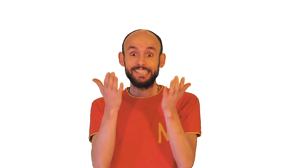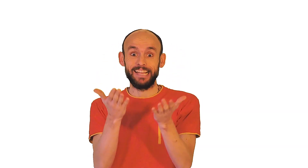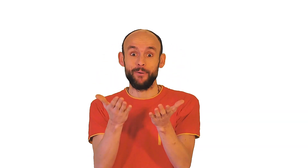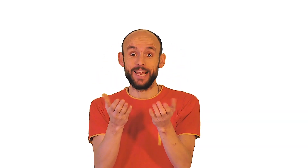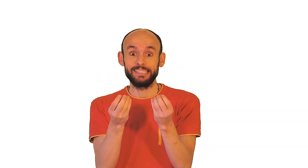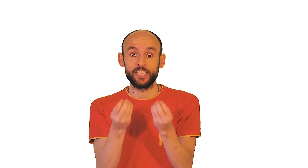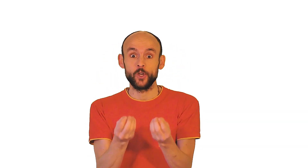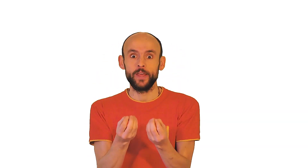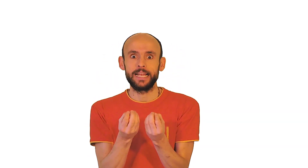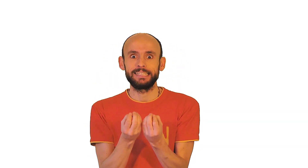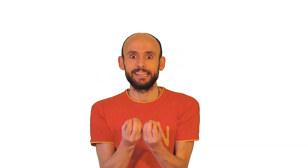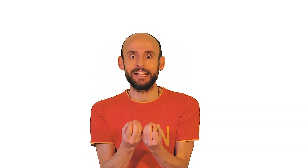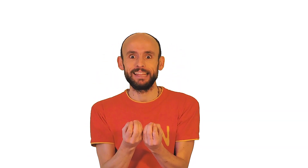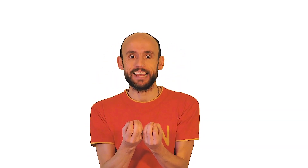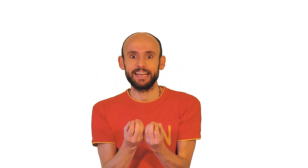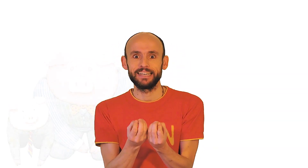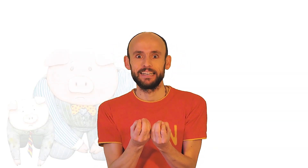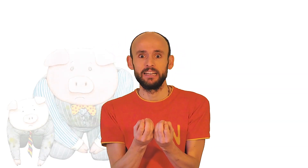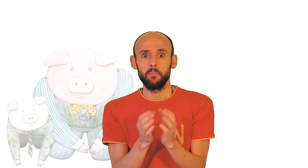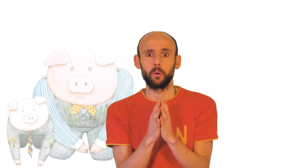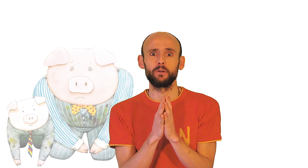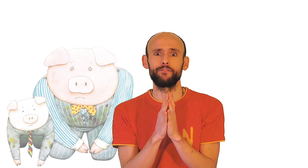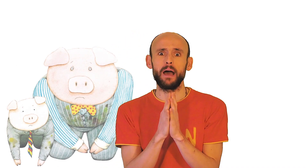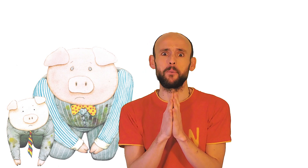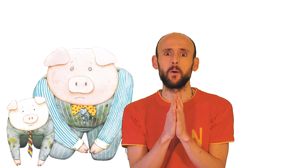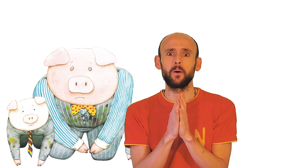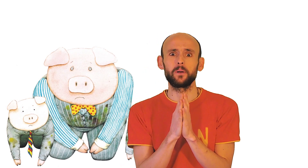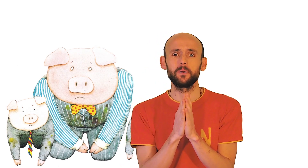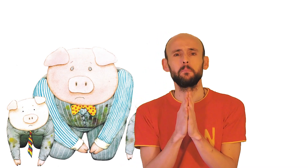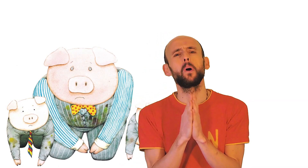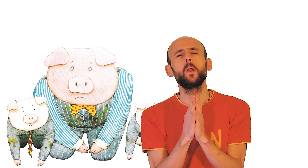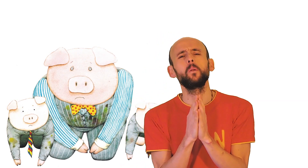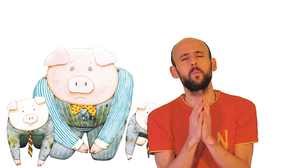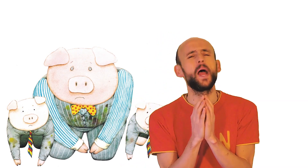estaba la señora de la cerda. ¡Por favor, volvé!,